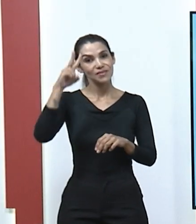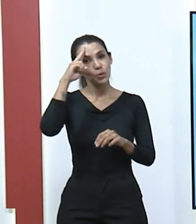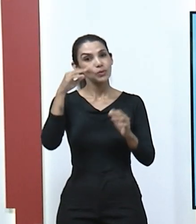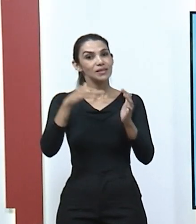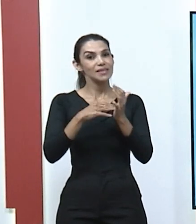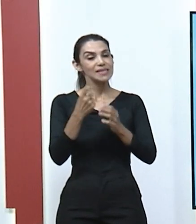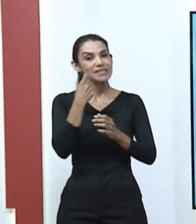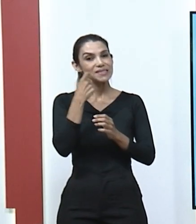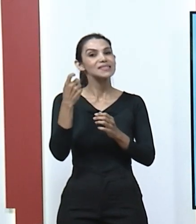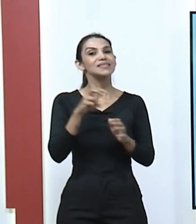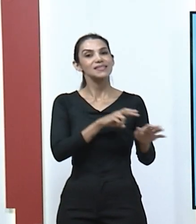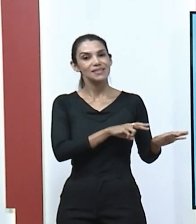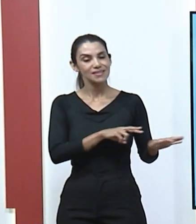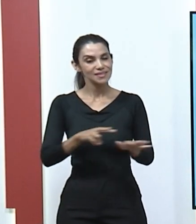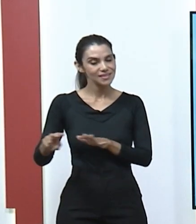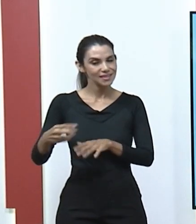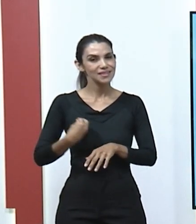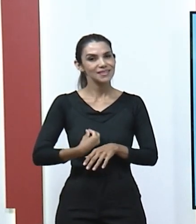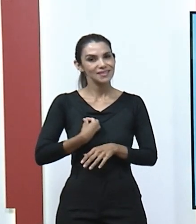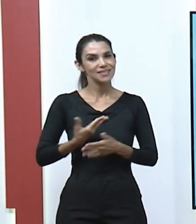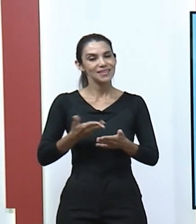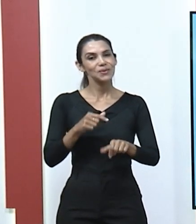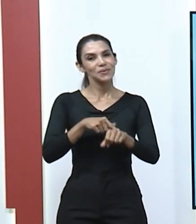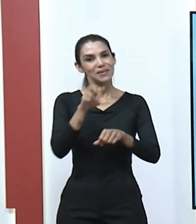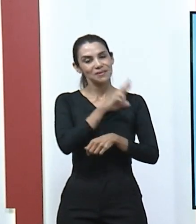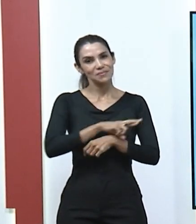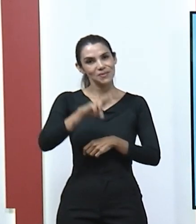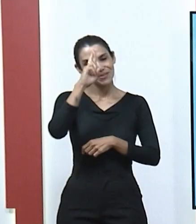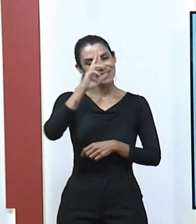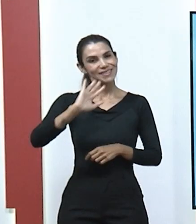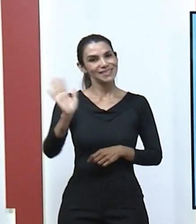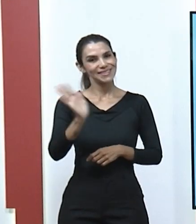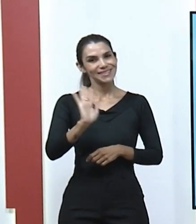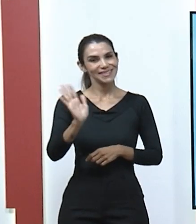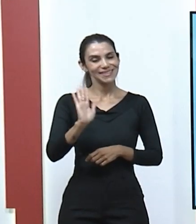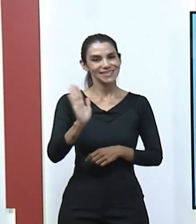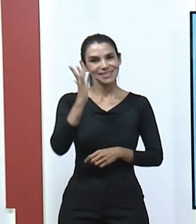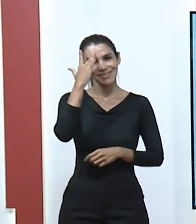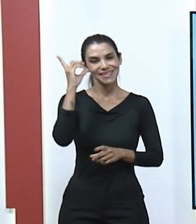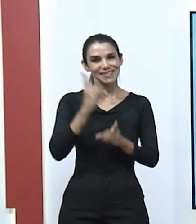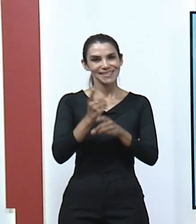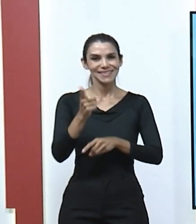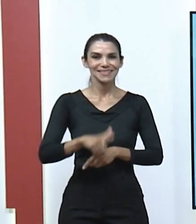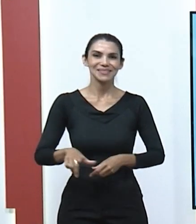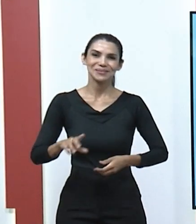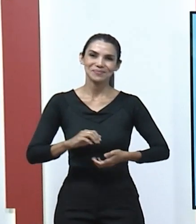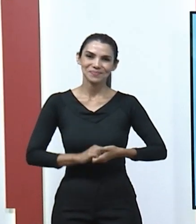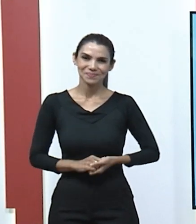dias, de segunda a sexta-feira, sempre ao meio-dia. Tchau, tchau, gente, e até amanhã.